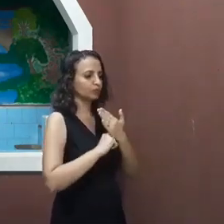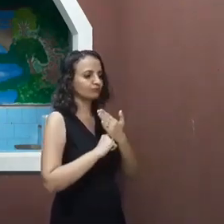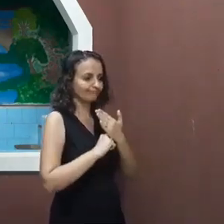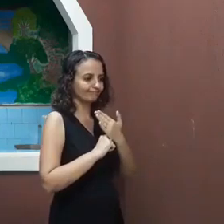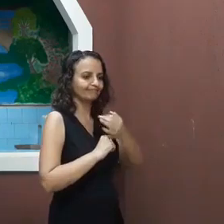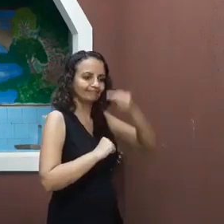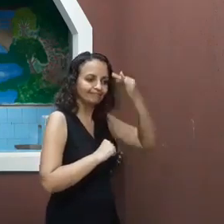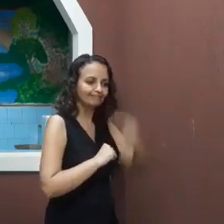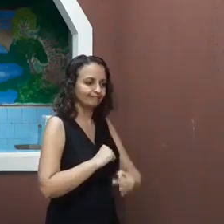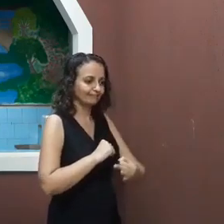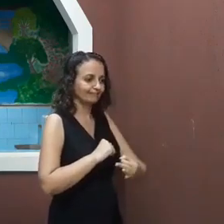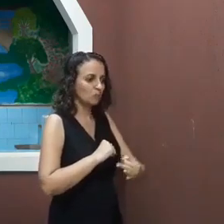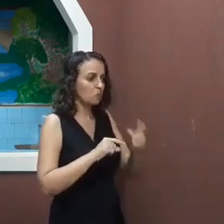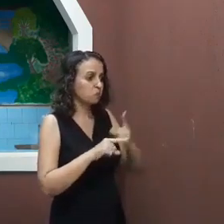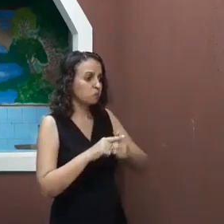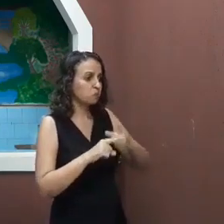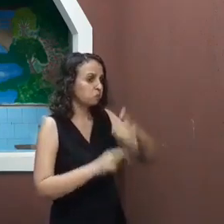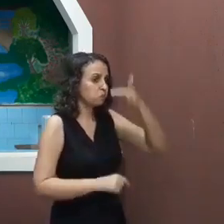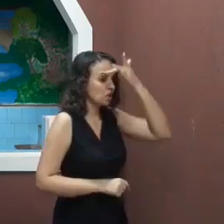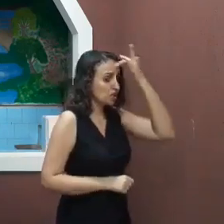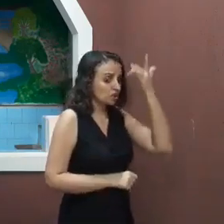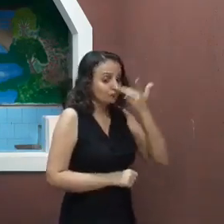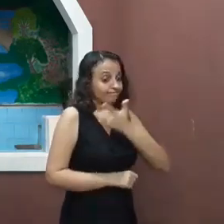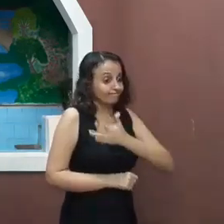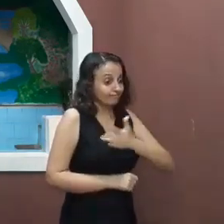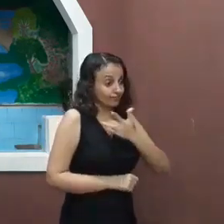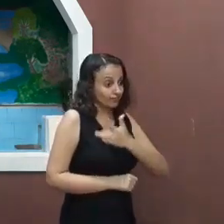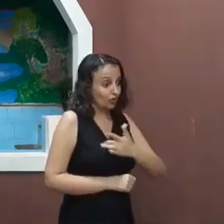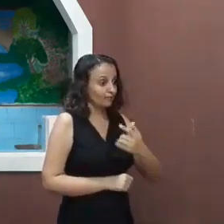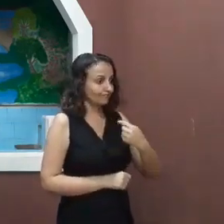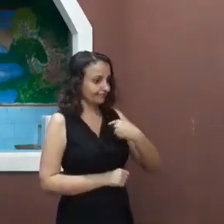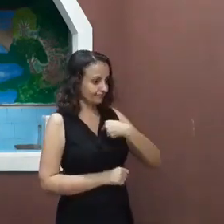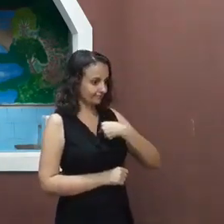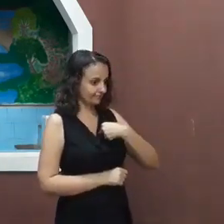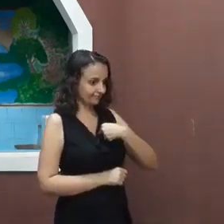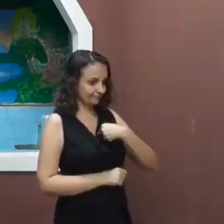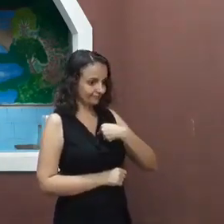porque alguém teve compaixão e graça,